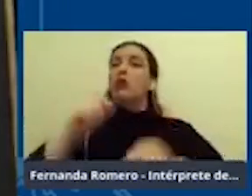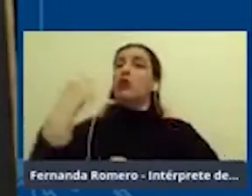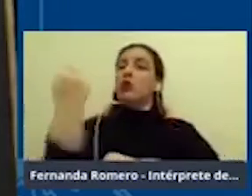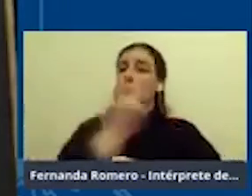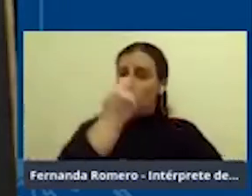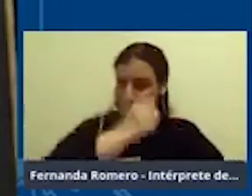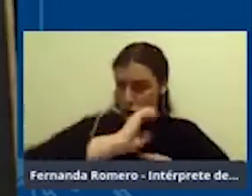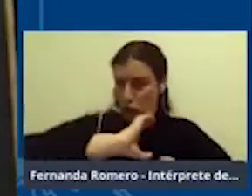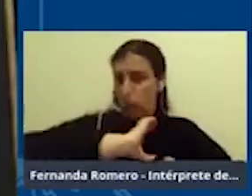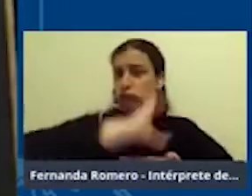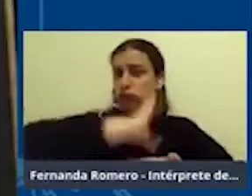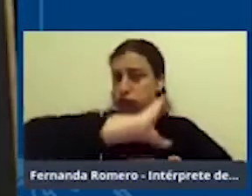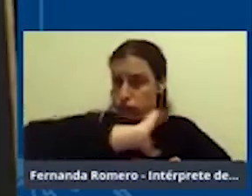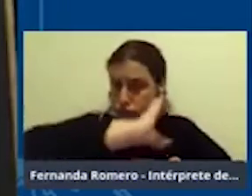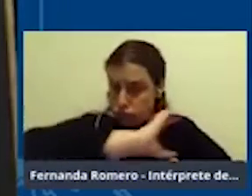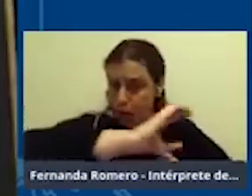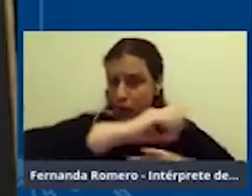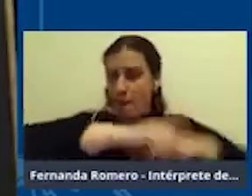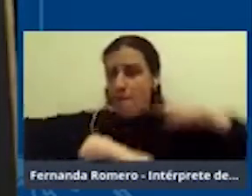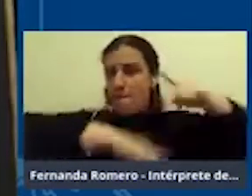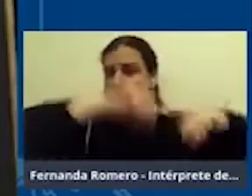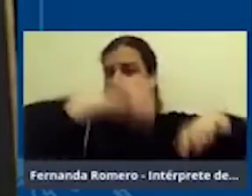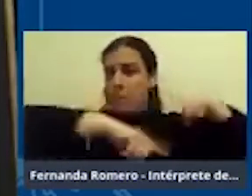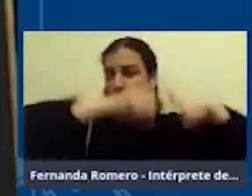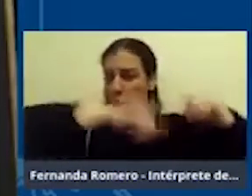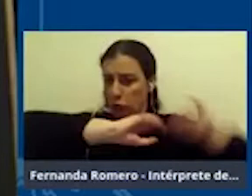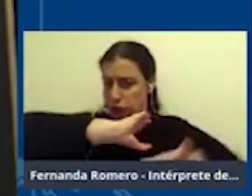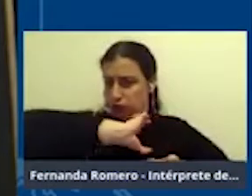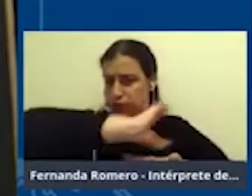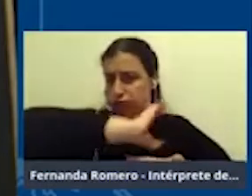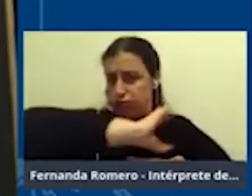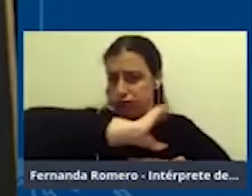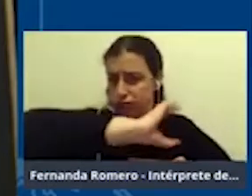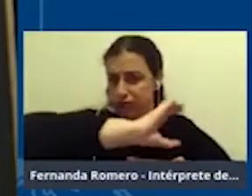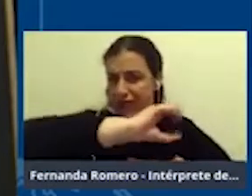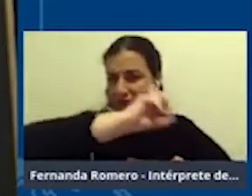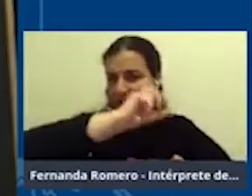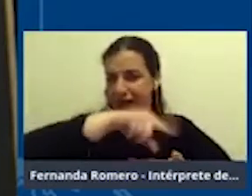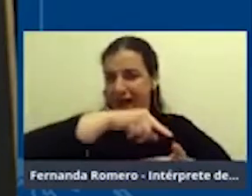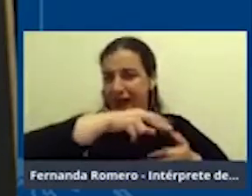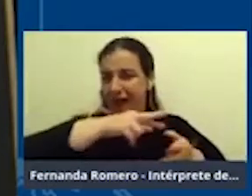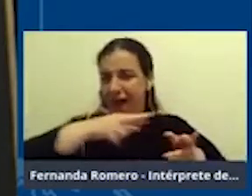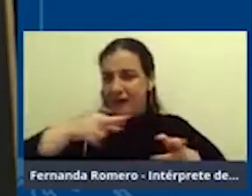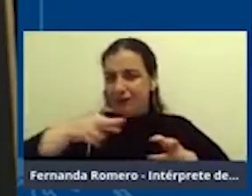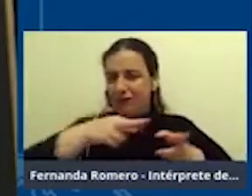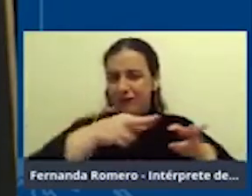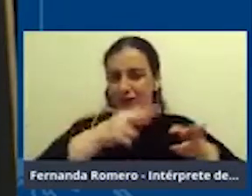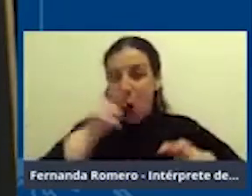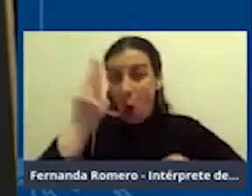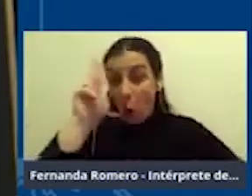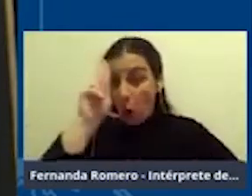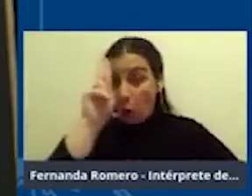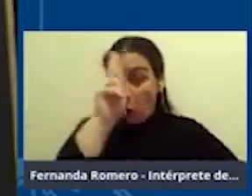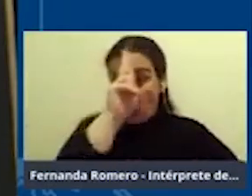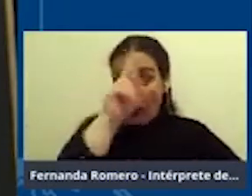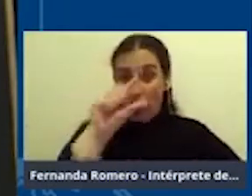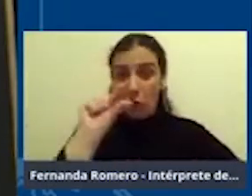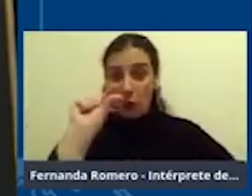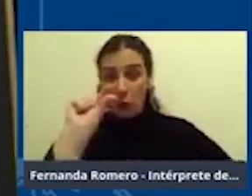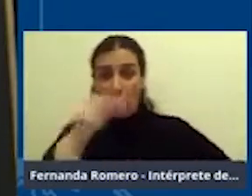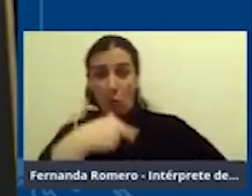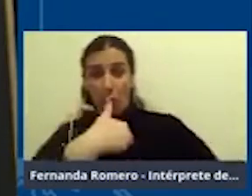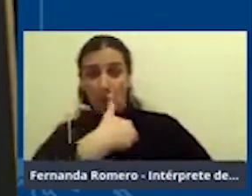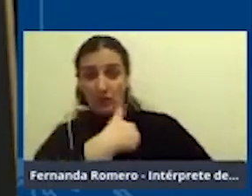os produtos passam, a maior parte da exportação via rodoviária por Uruguaiana, ou um pouco por São Borja, e também